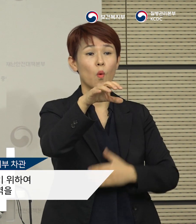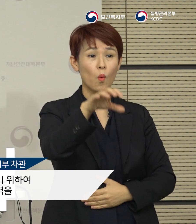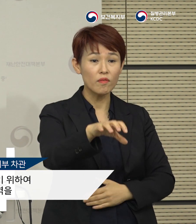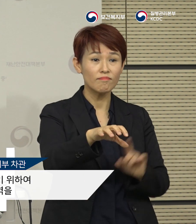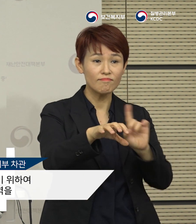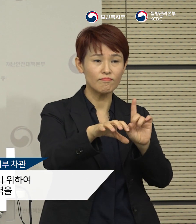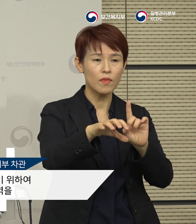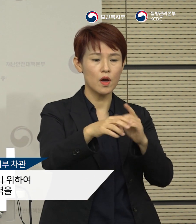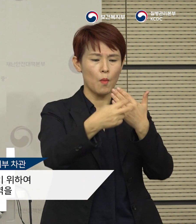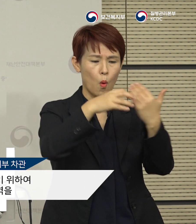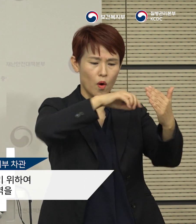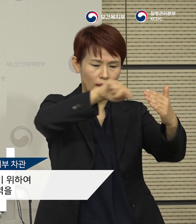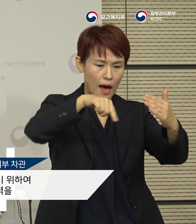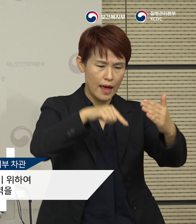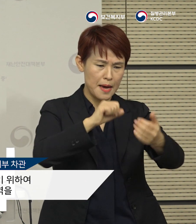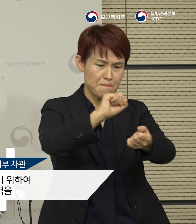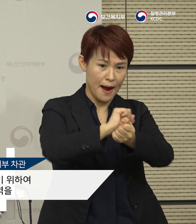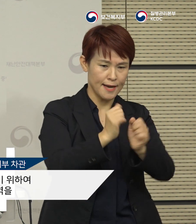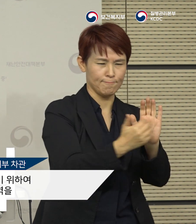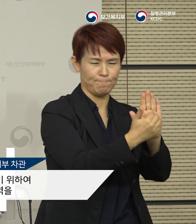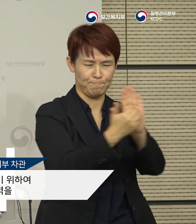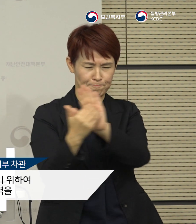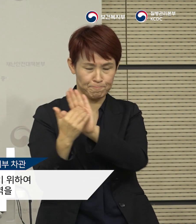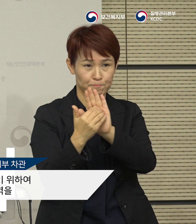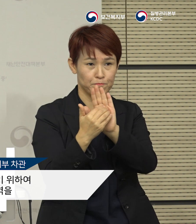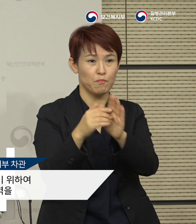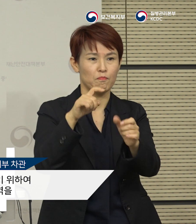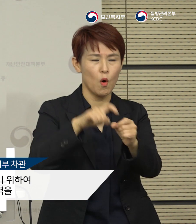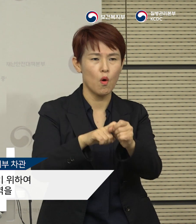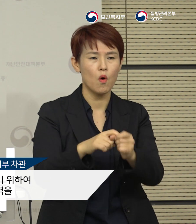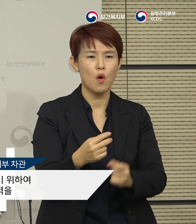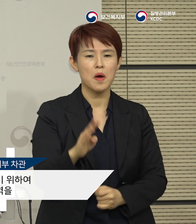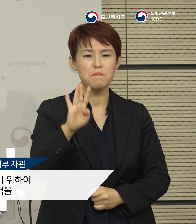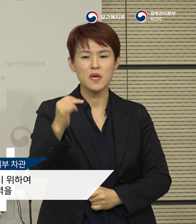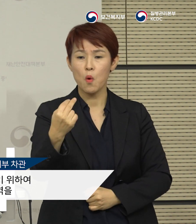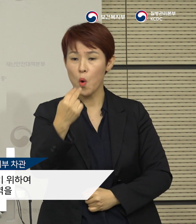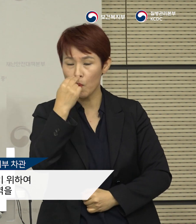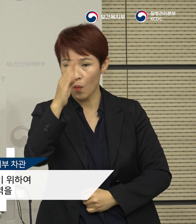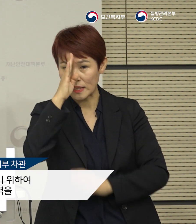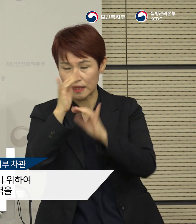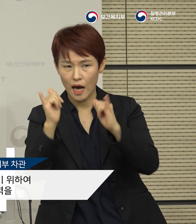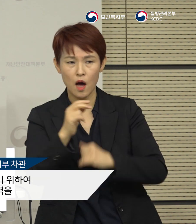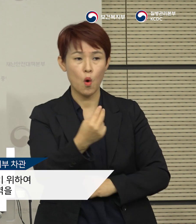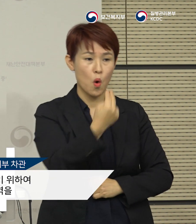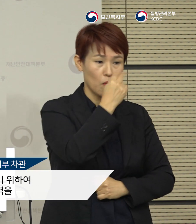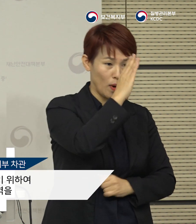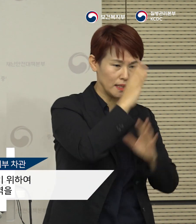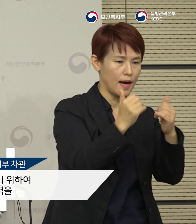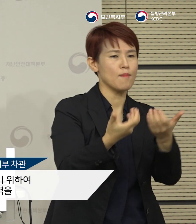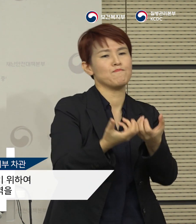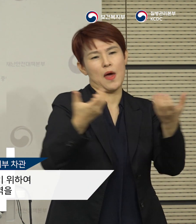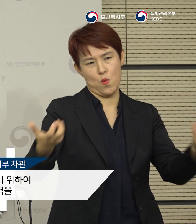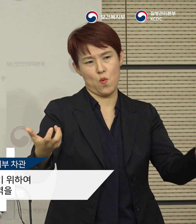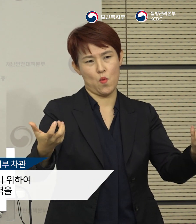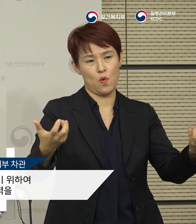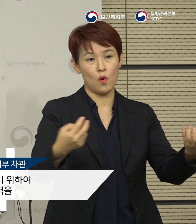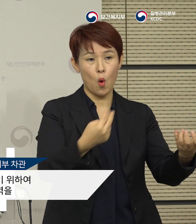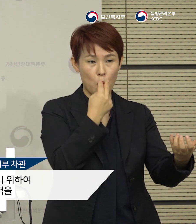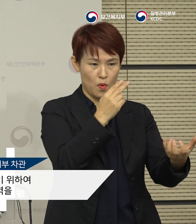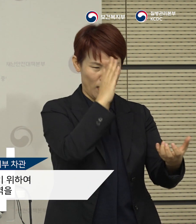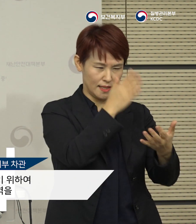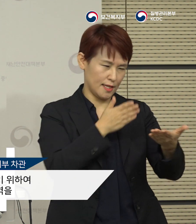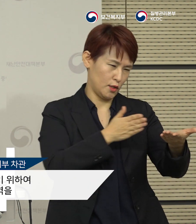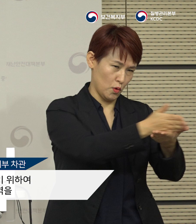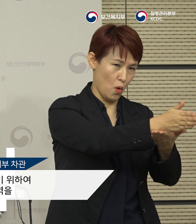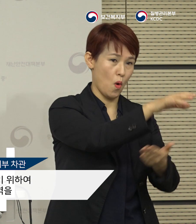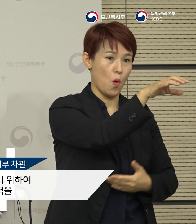국민안심병원은 병원 내 감염의 가능성을 차단하기 위하여 비호흡기 환자와 분리된 호흡기 환자 전용